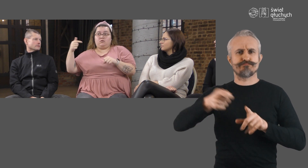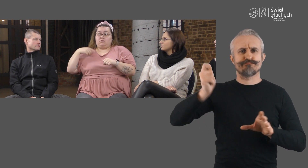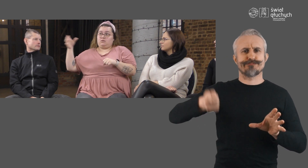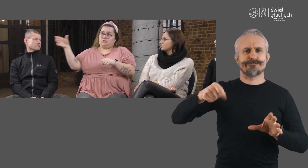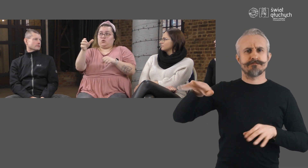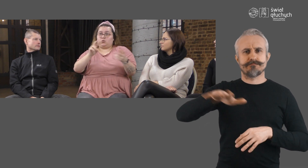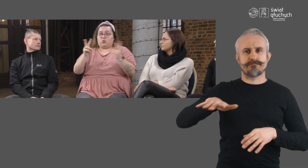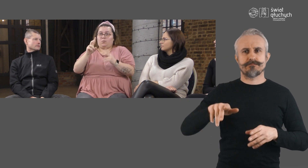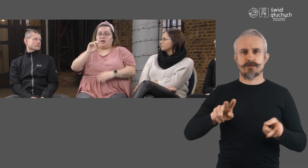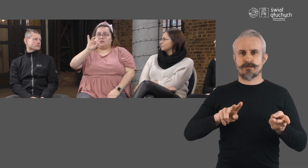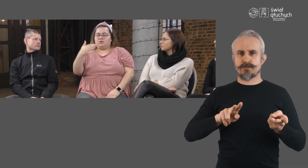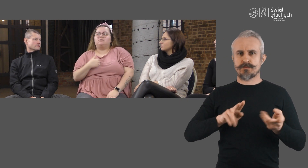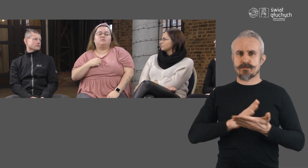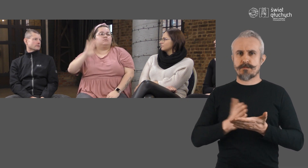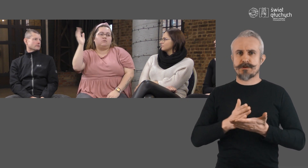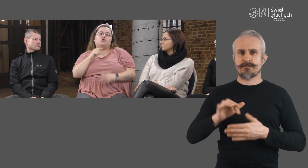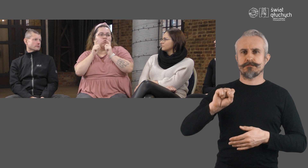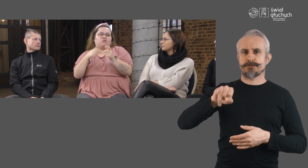w sądzie.